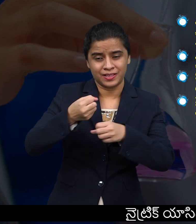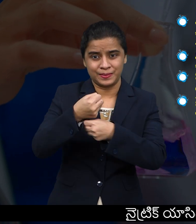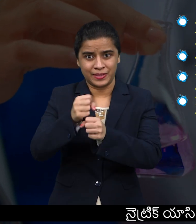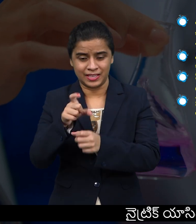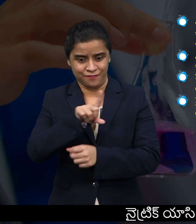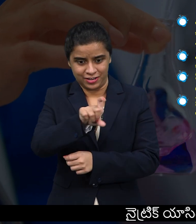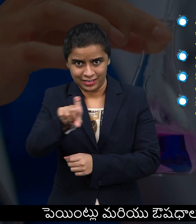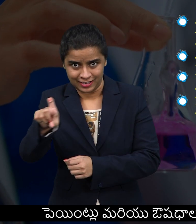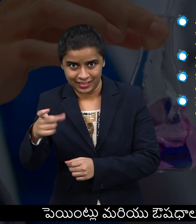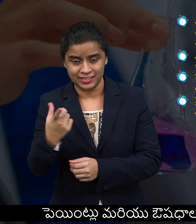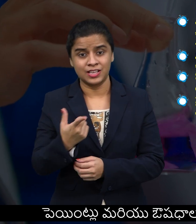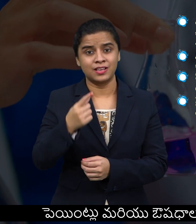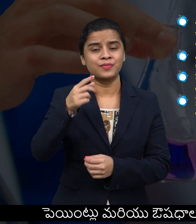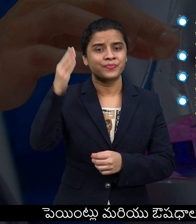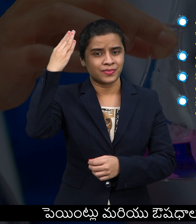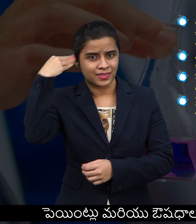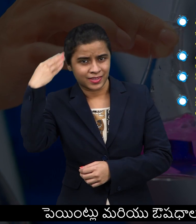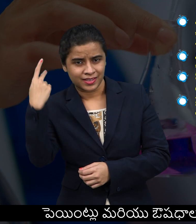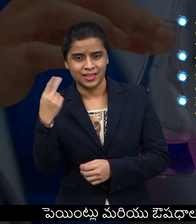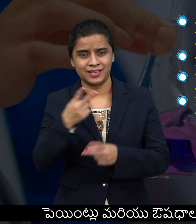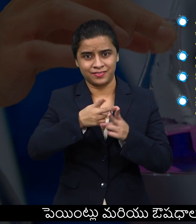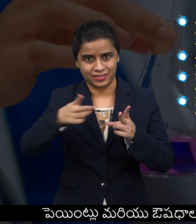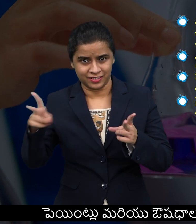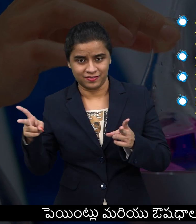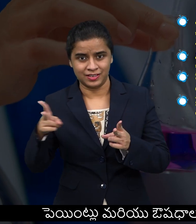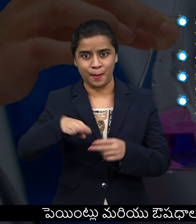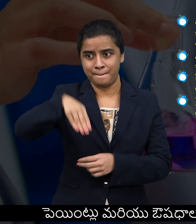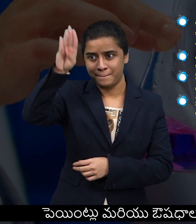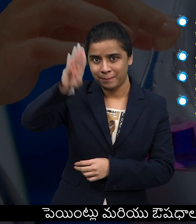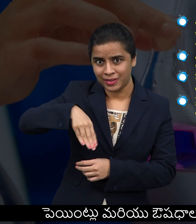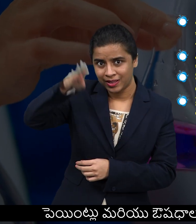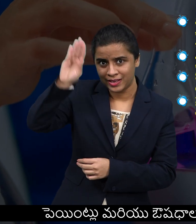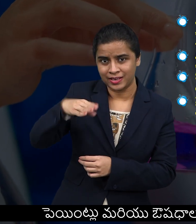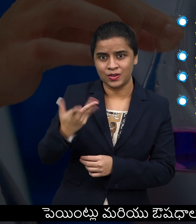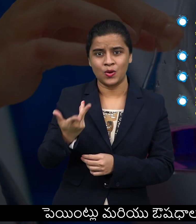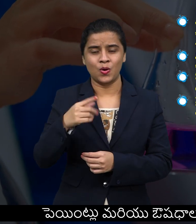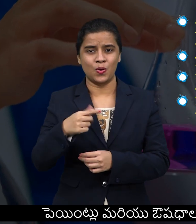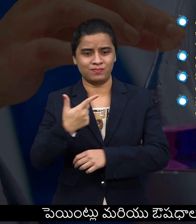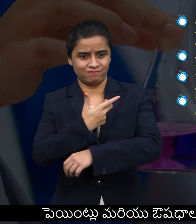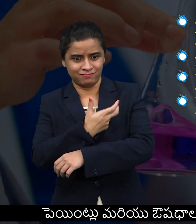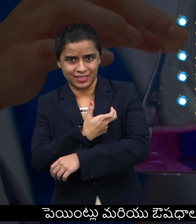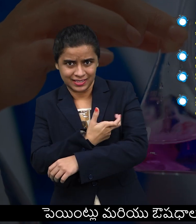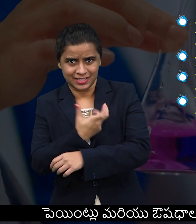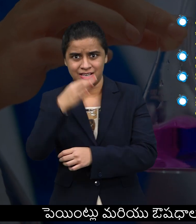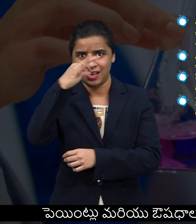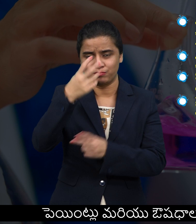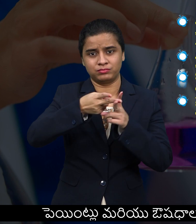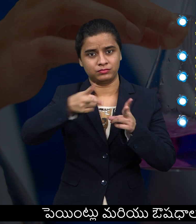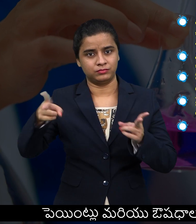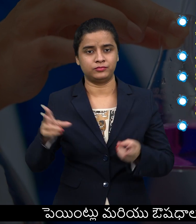రంగులు, పెయింట్లు మరియు ఔషధాల తయారీలో ఉపయోగించబడుతుంది.